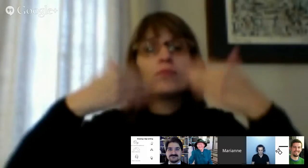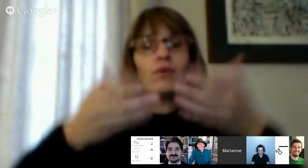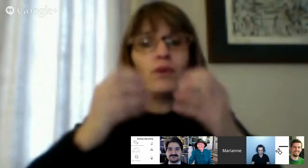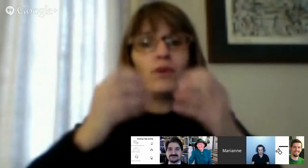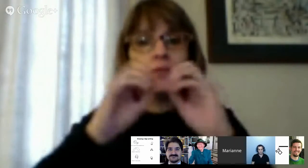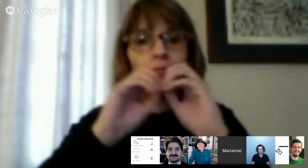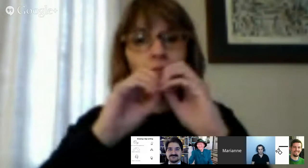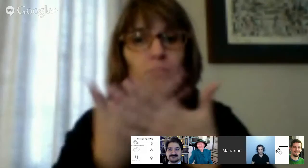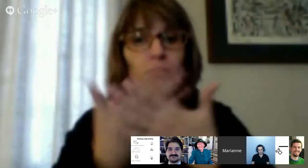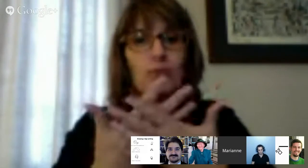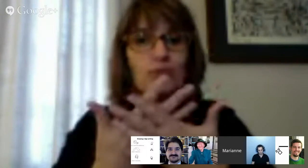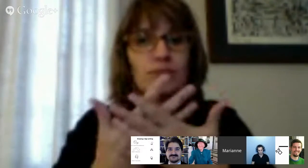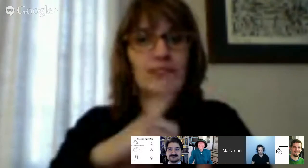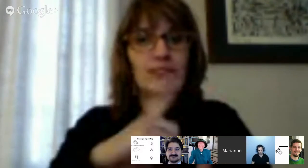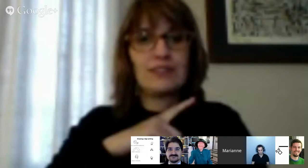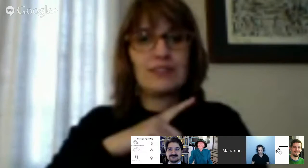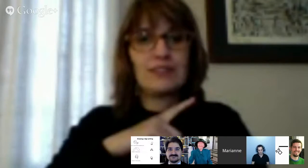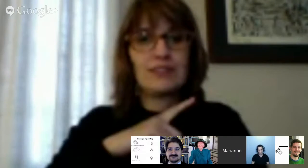sinais.